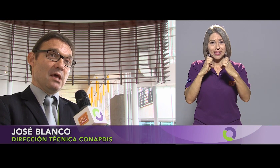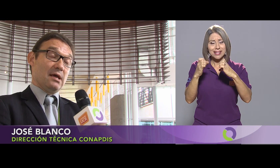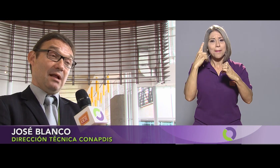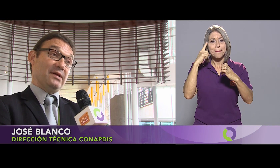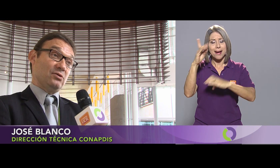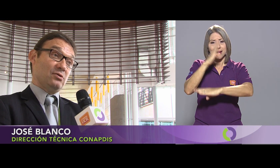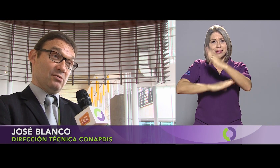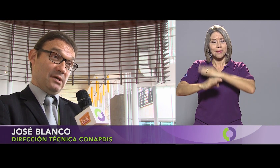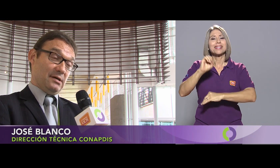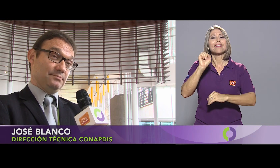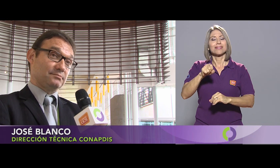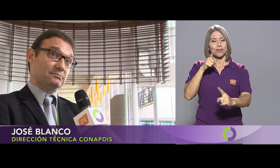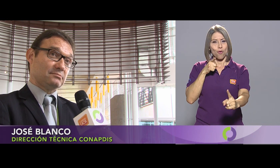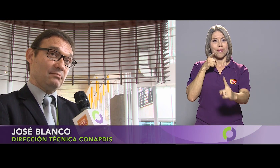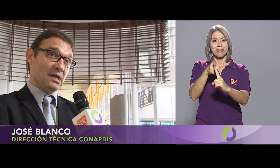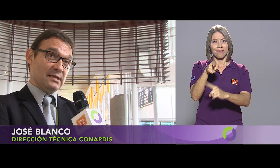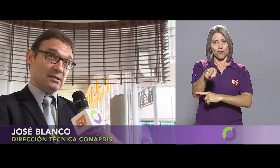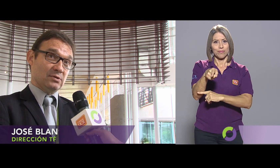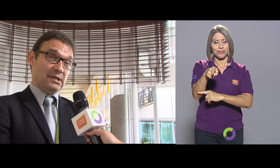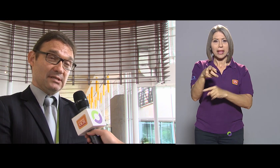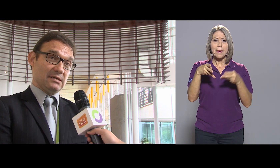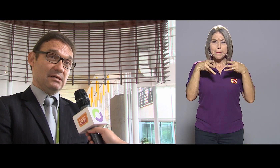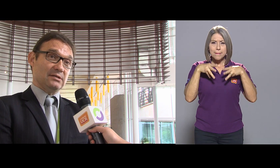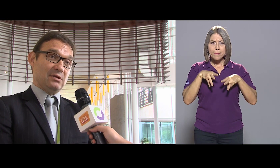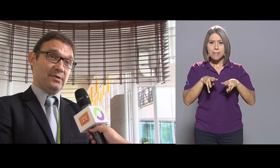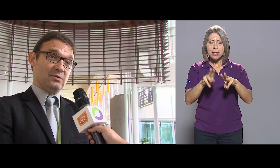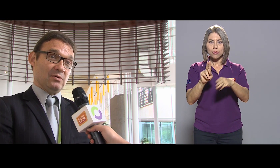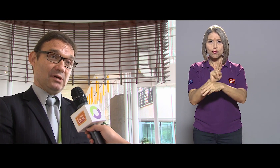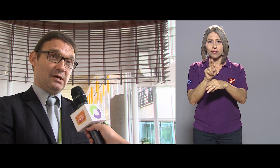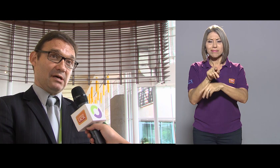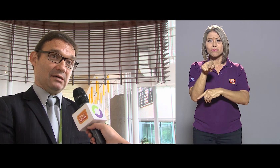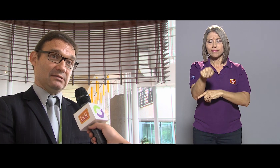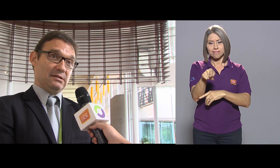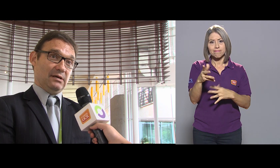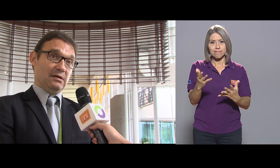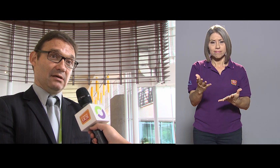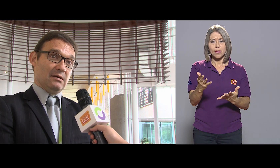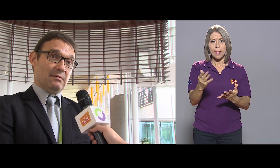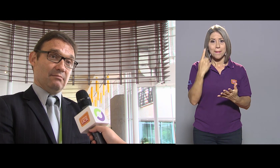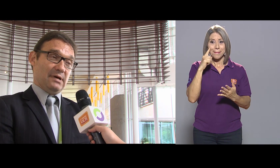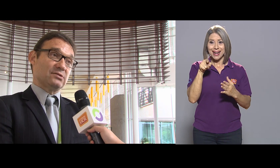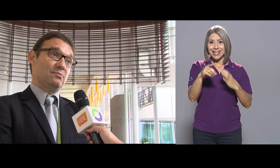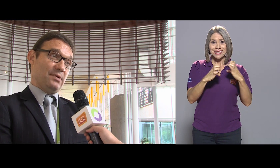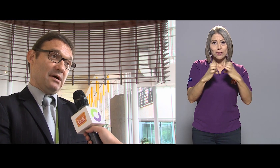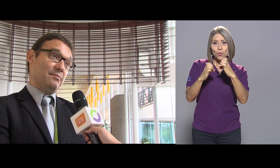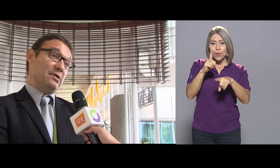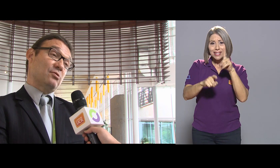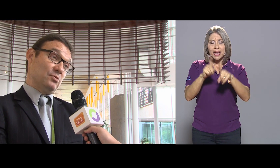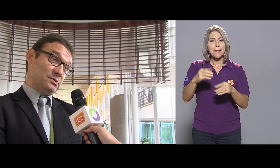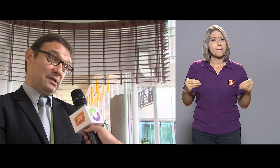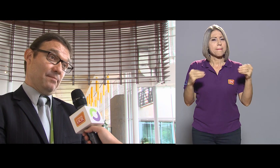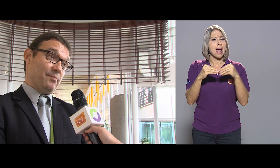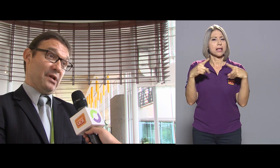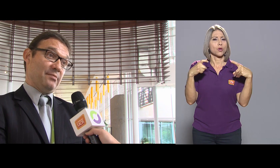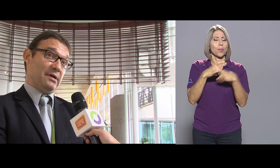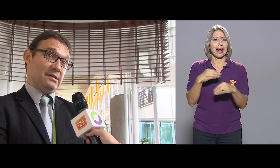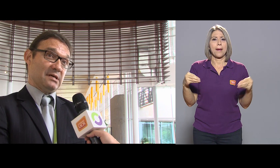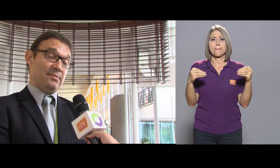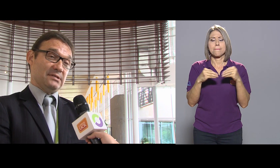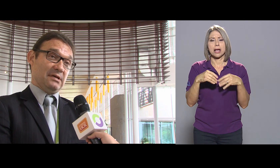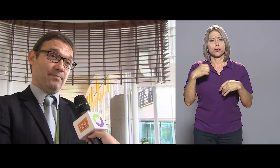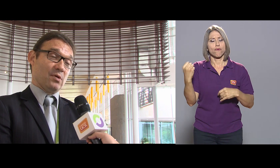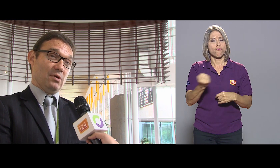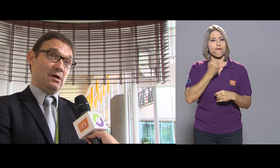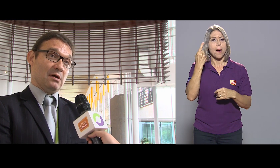objetivo. Y la metodología que se utiliza es una metodología más compleja y más robusta para